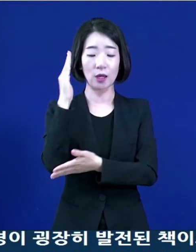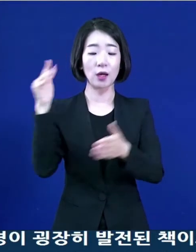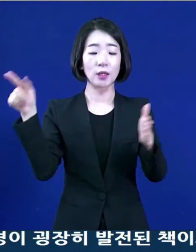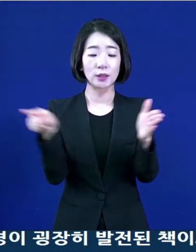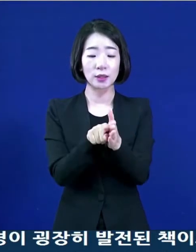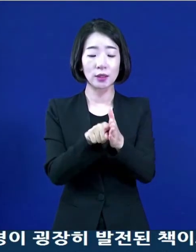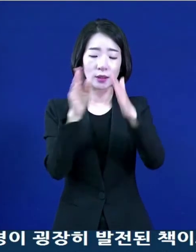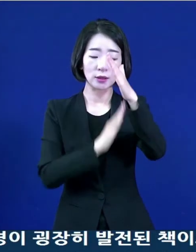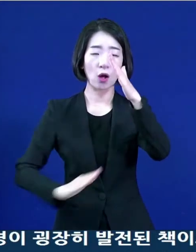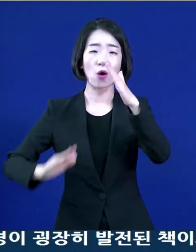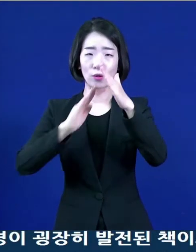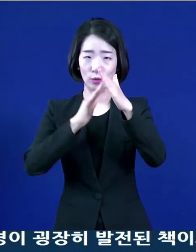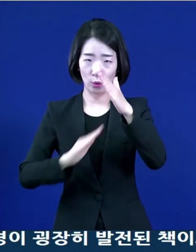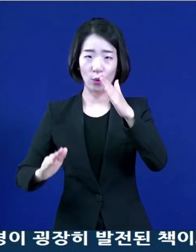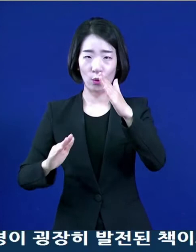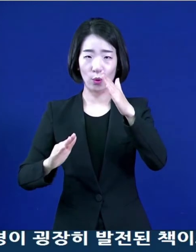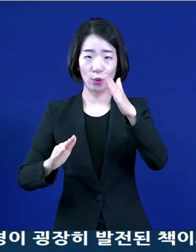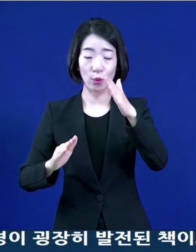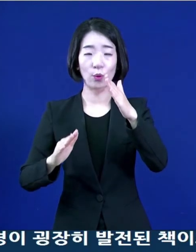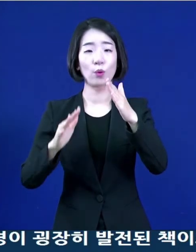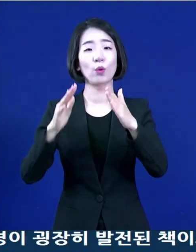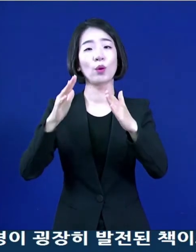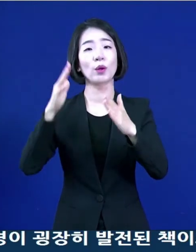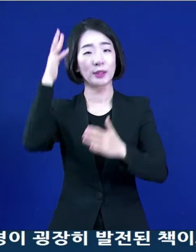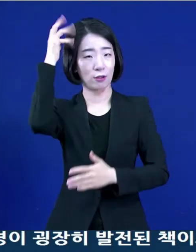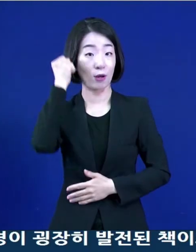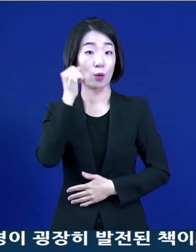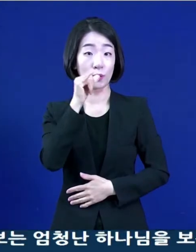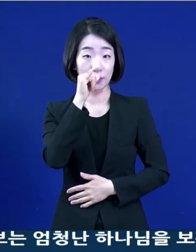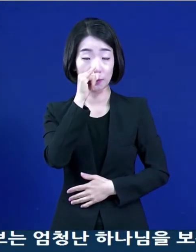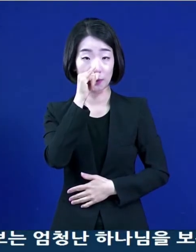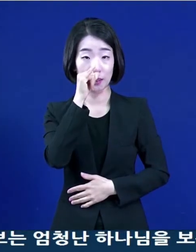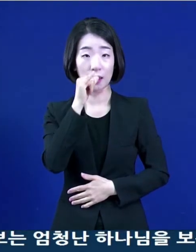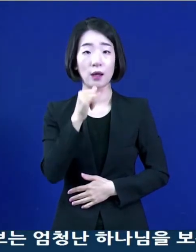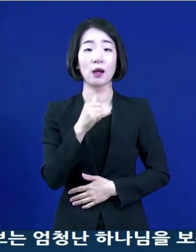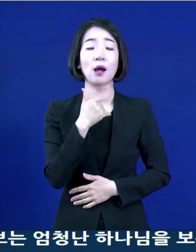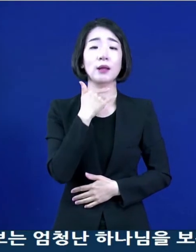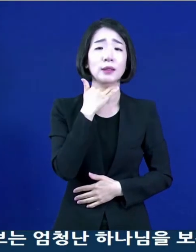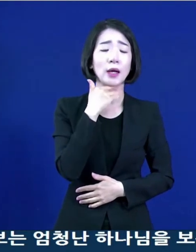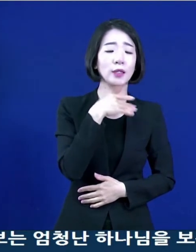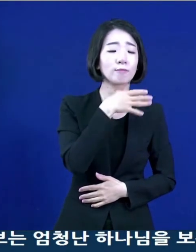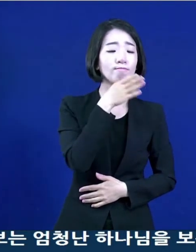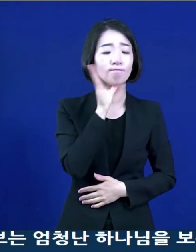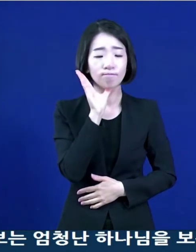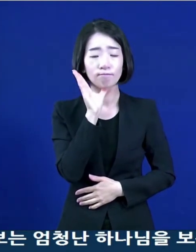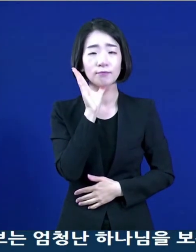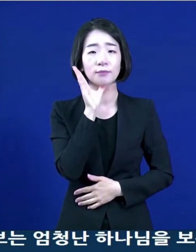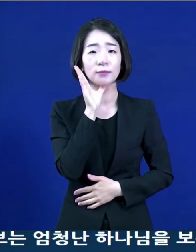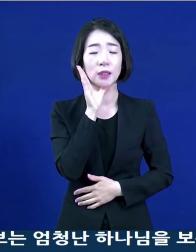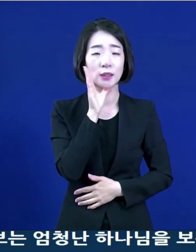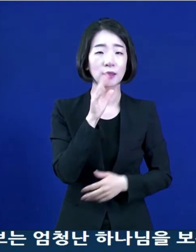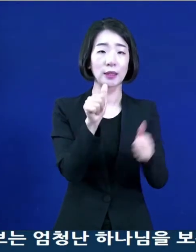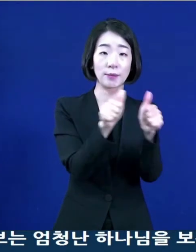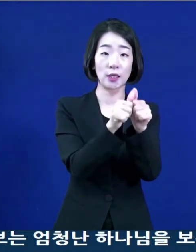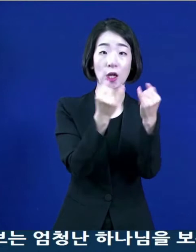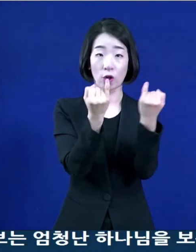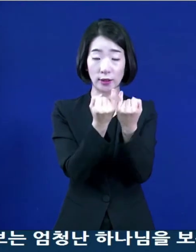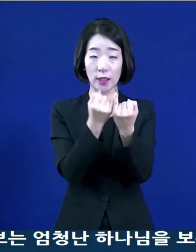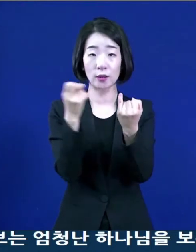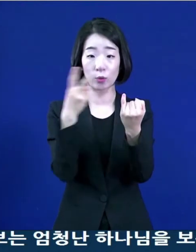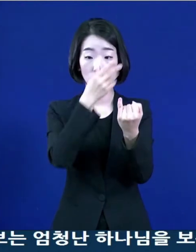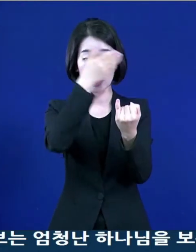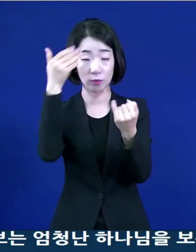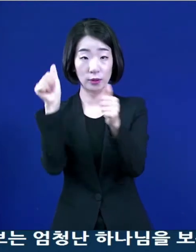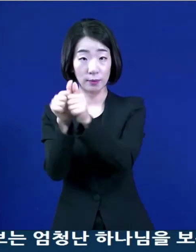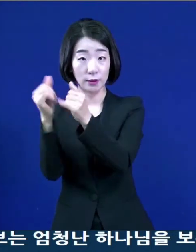있었습니다. 오늘 말씀은 나이가 든 남성들, 나이가 든 여성들에 관한 가르침인데, 자, 한번